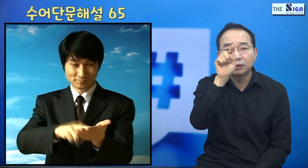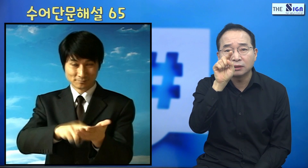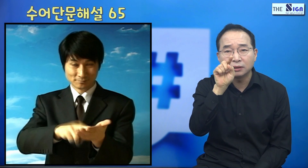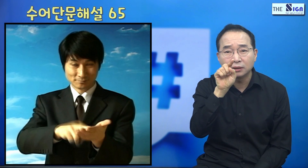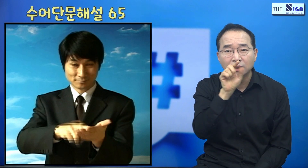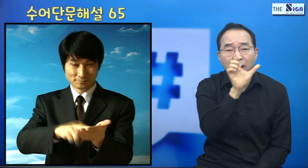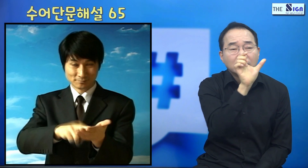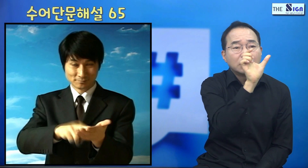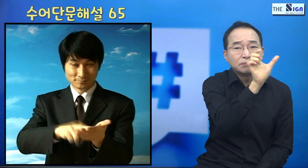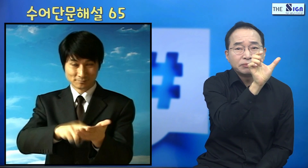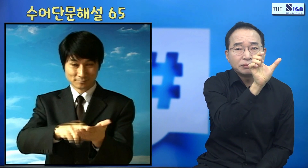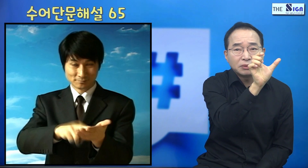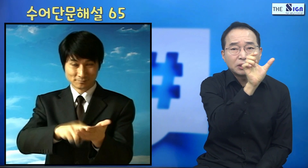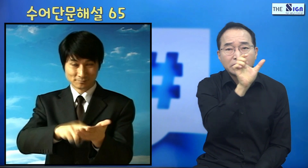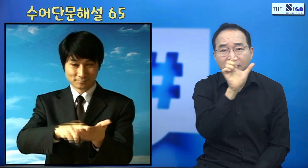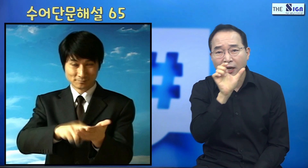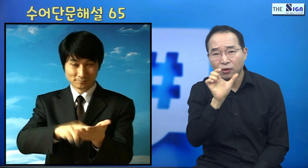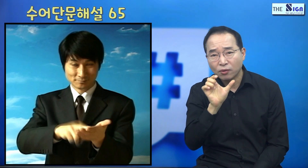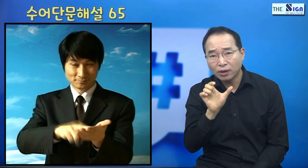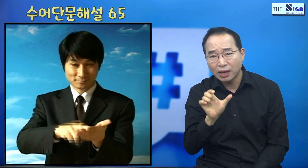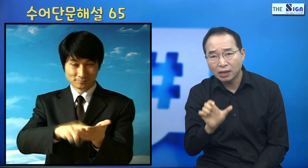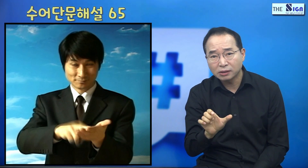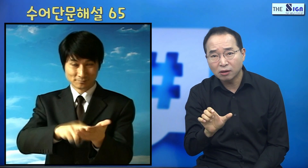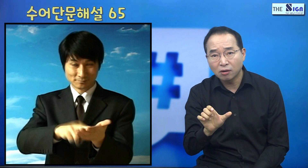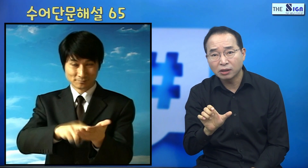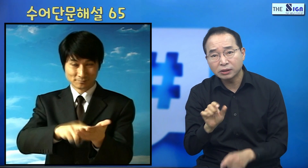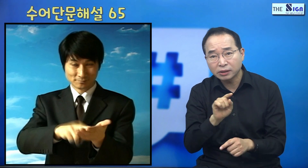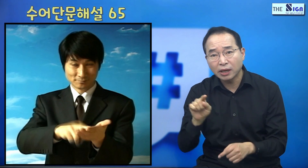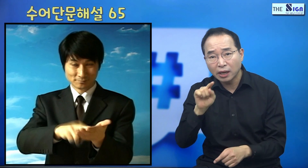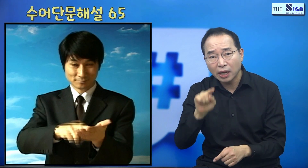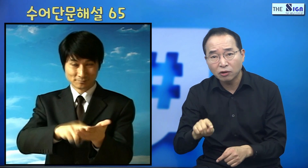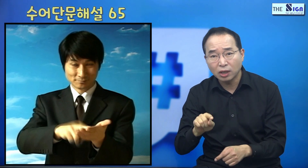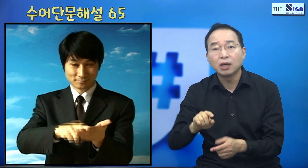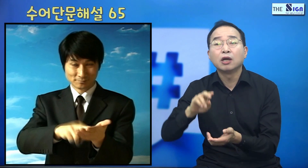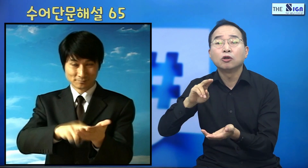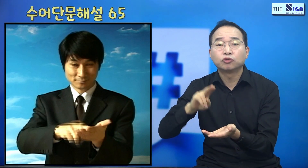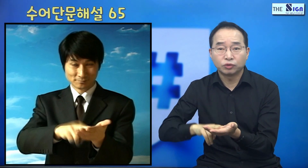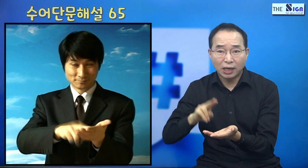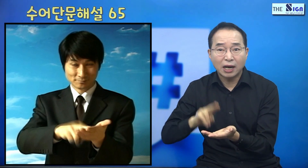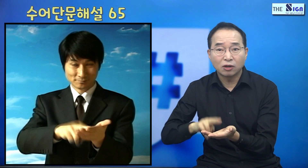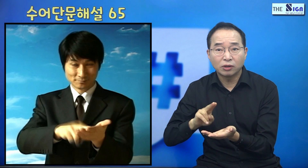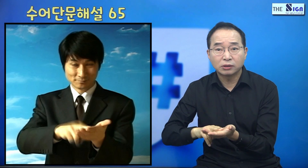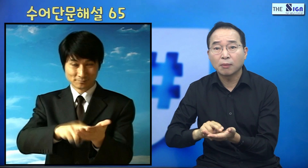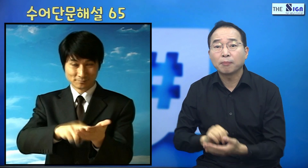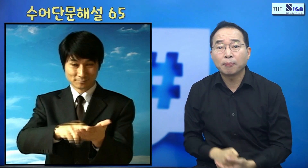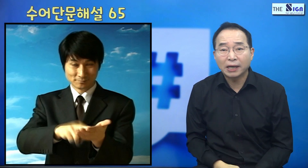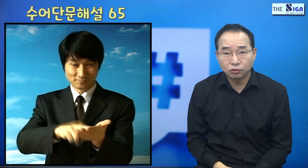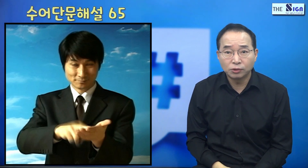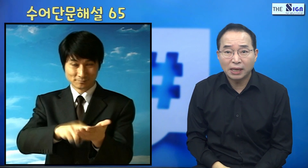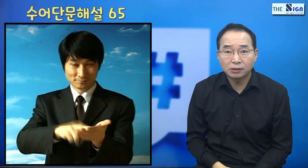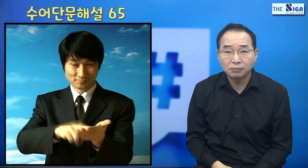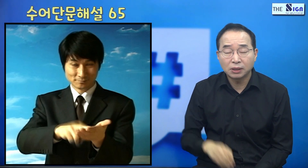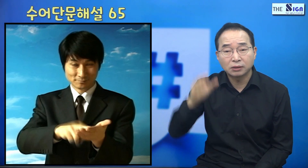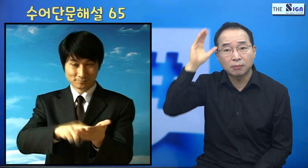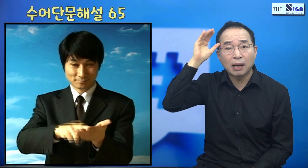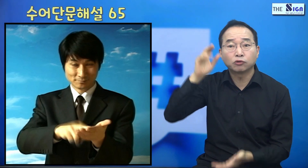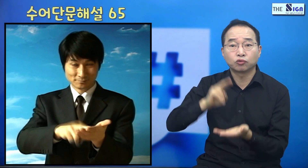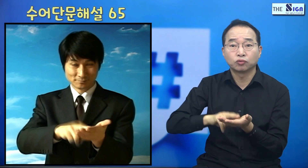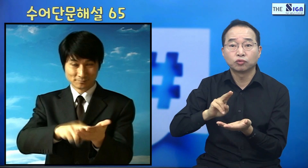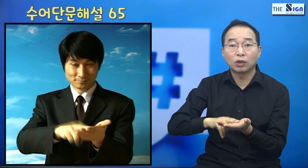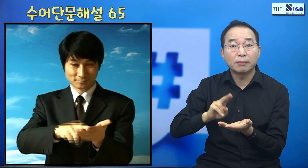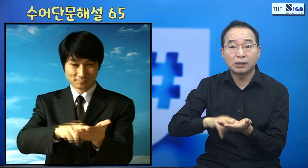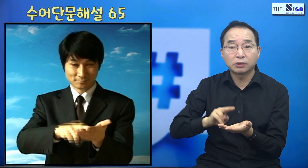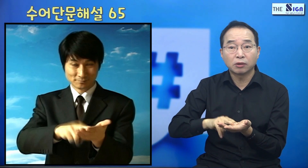바둑이라는 그 음을 차용해서 끝에 행위, 두다라는 걸 해서 바둑을 많이 씁니다. 그래서